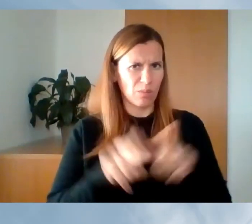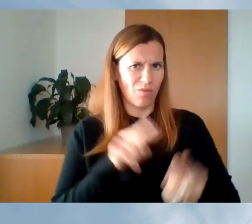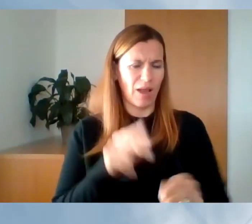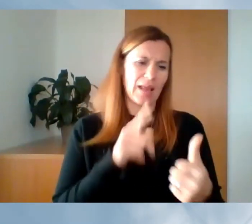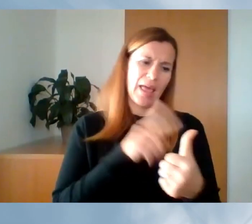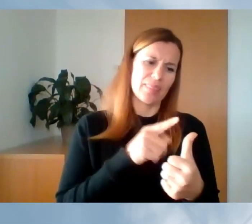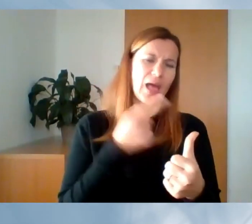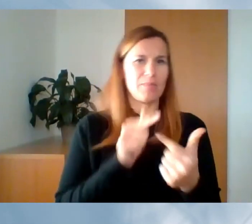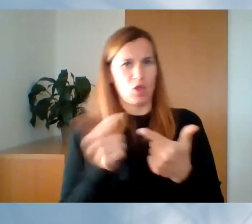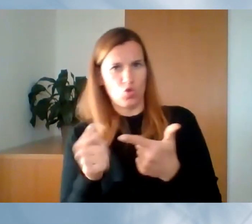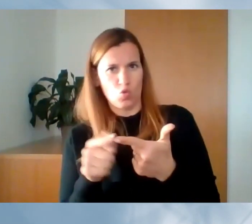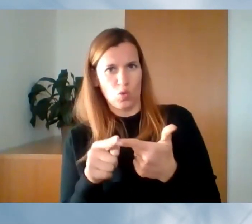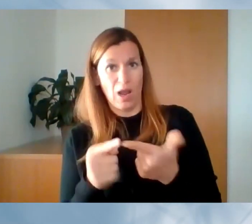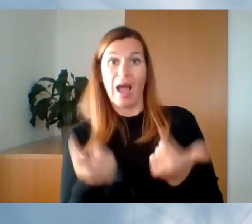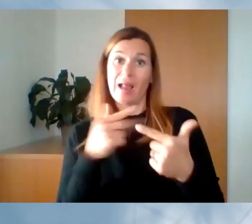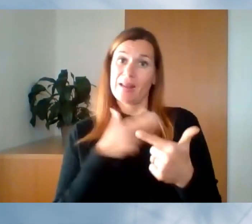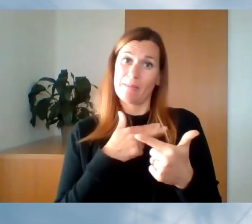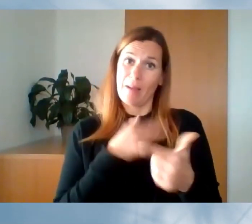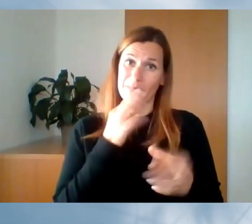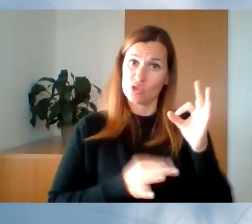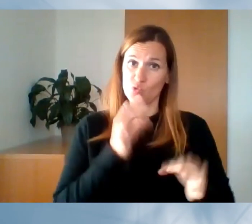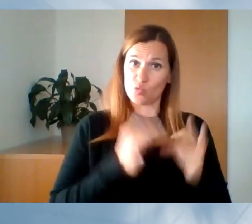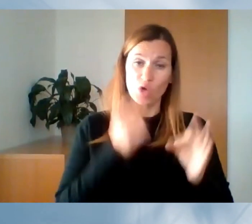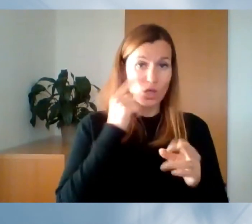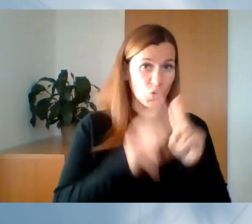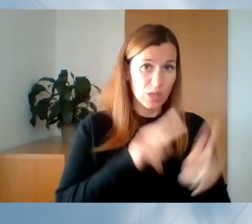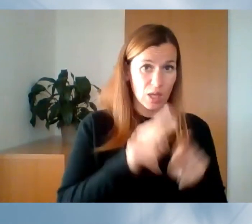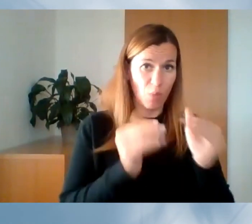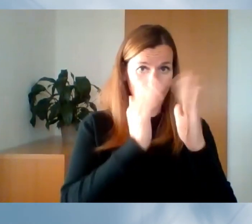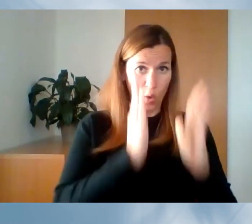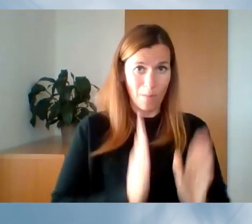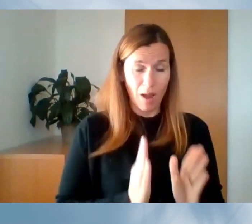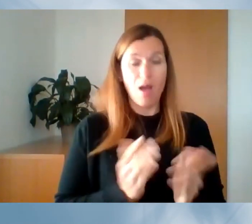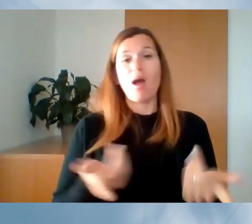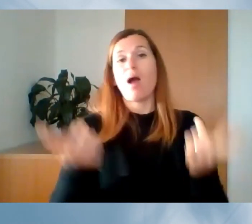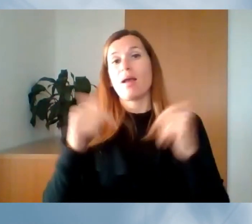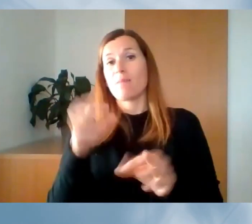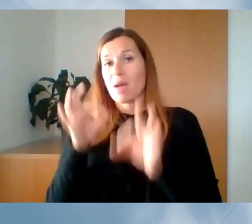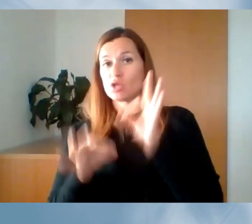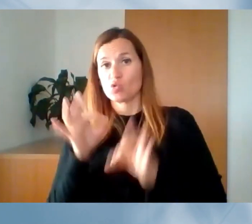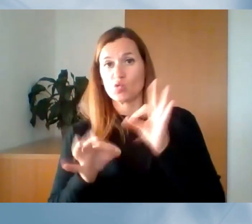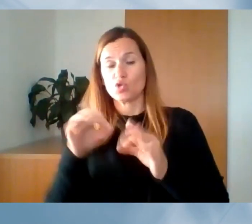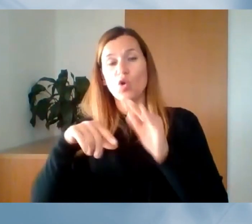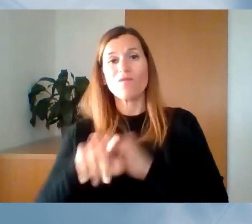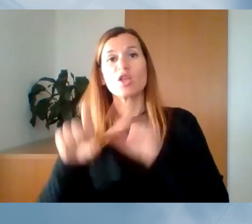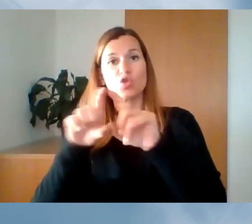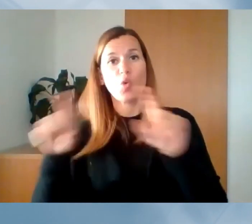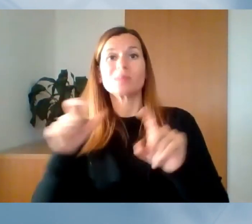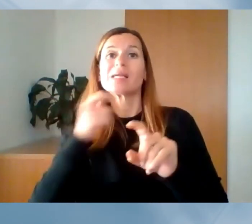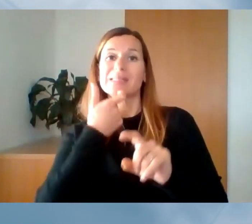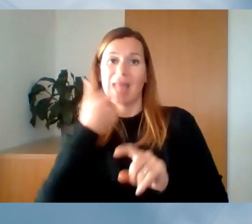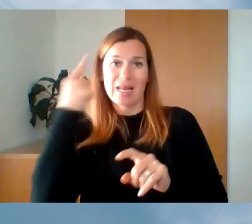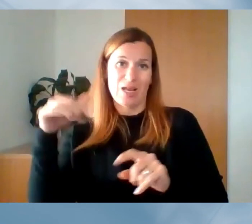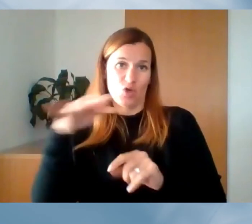oskrbovali. Ena ali druga. Ali imamo izkušnjo z oskrbo doma, ali pa z izkušnjo